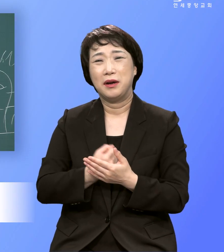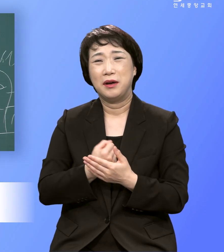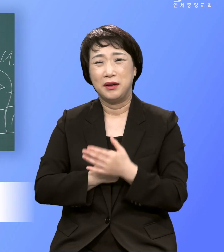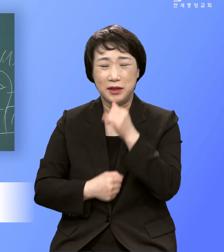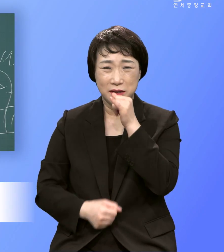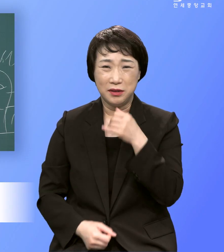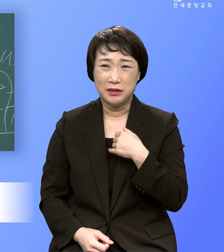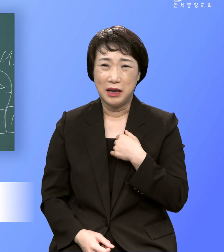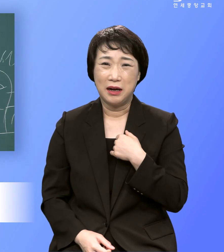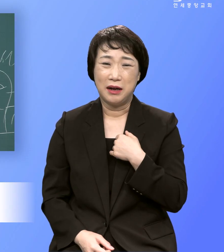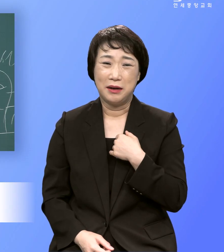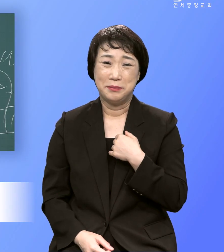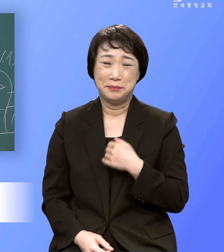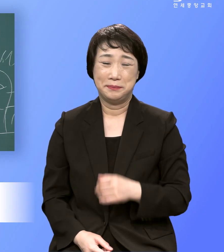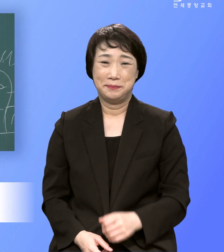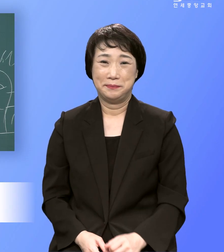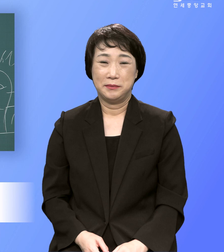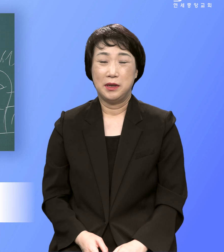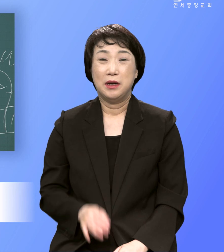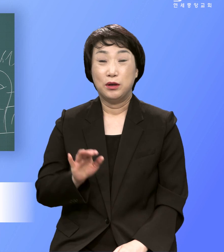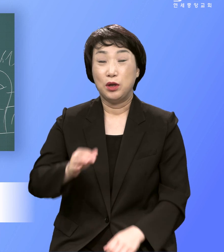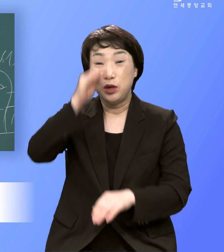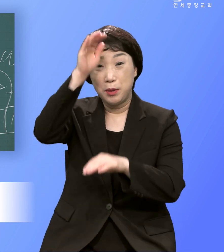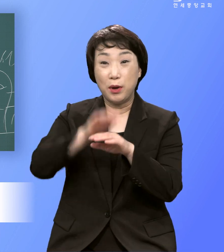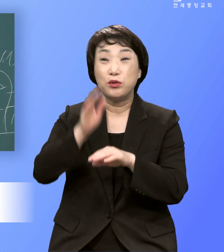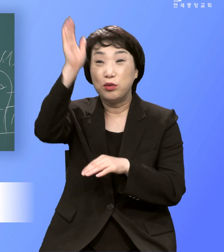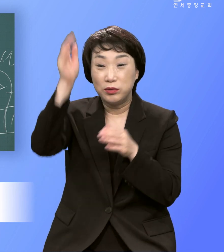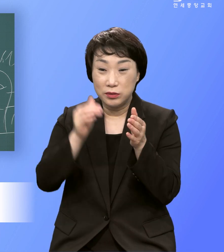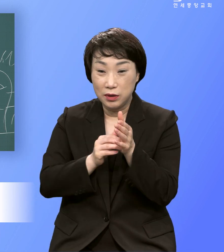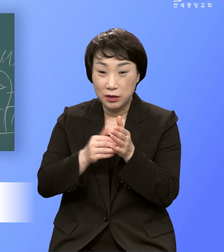가있어, 그렇게. 근데 예배 마쳤는데